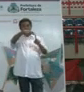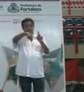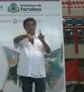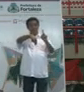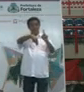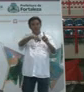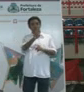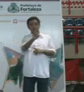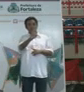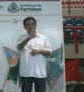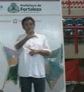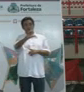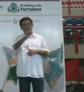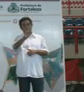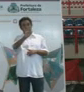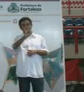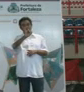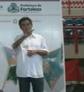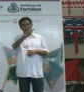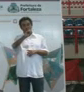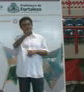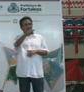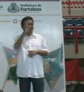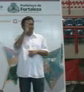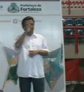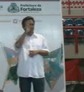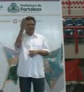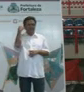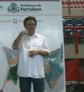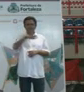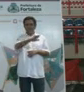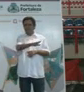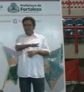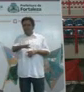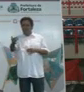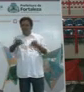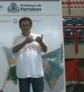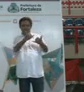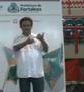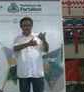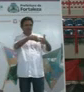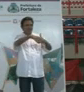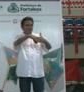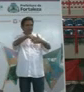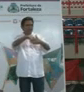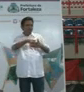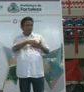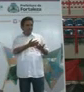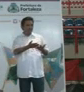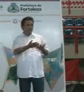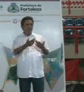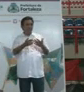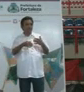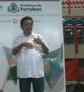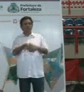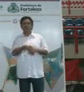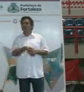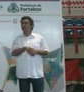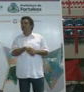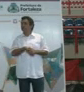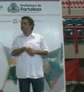pronome relativo. Vocês lembram de quando vocês eram crianças e vocês brincavam de roda, não brincavam? Brincavam ou não